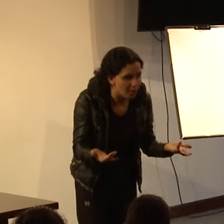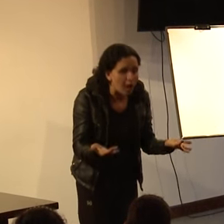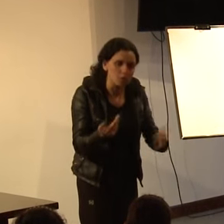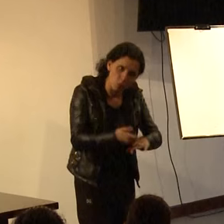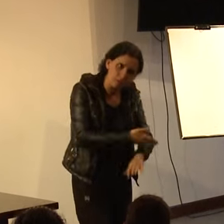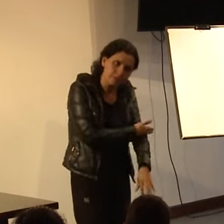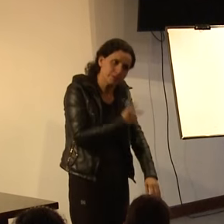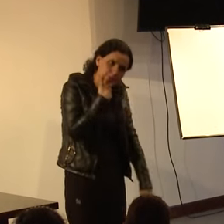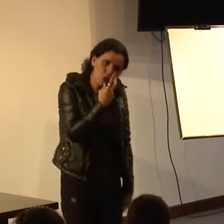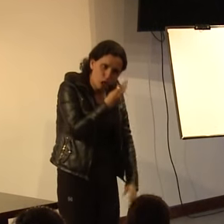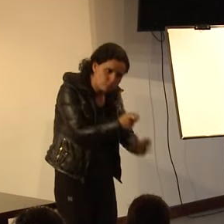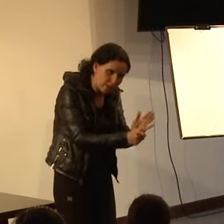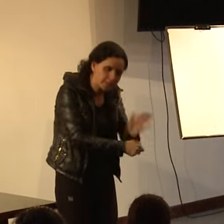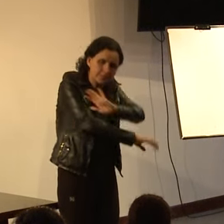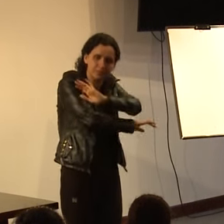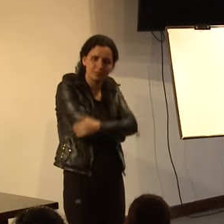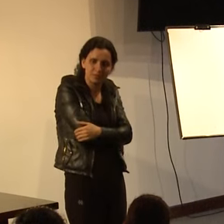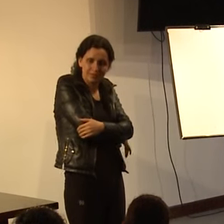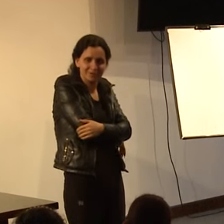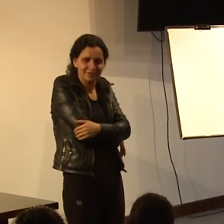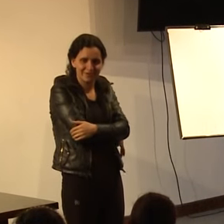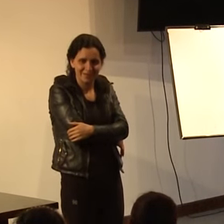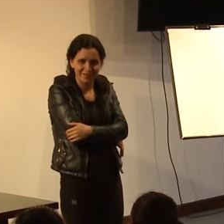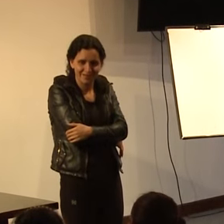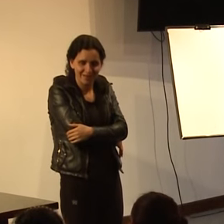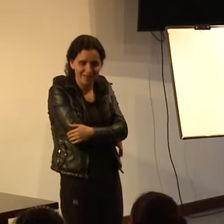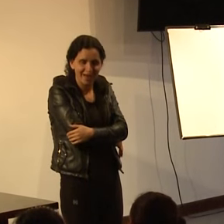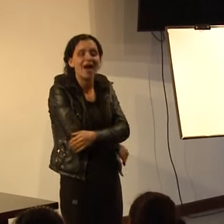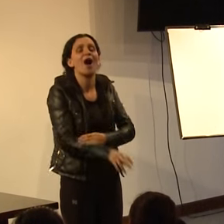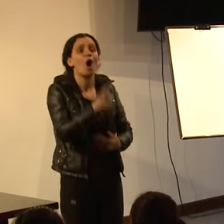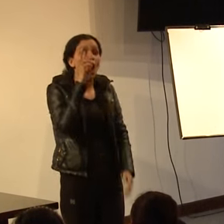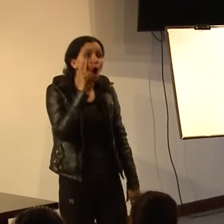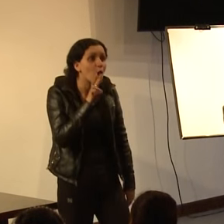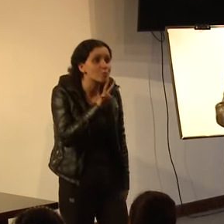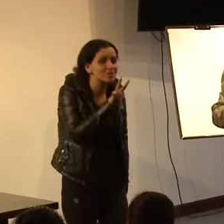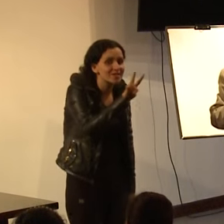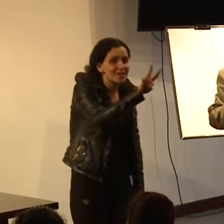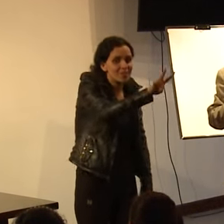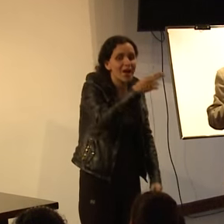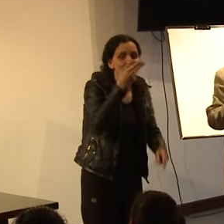ayuda? A escuchar un montón de cosas, ¿sí?